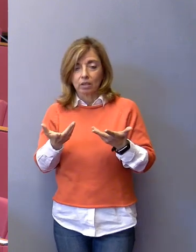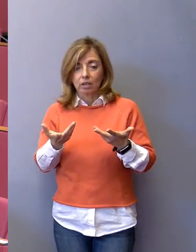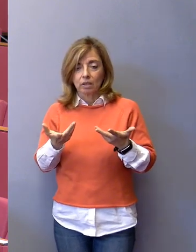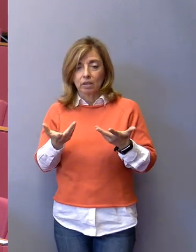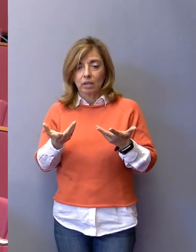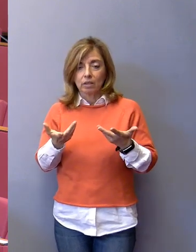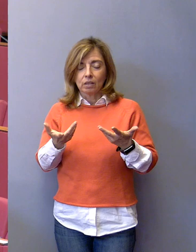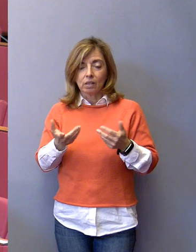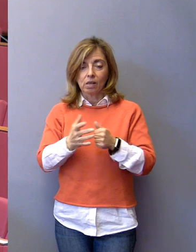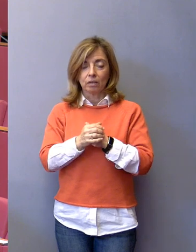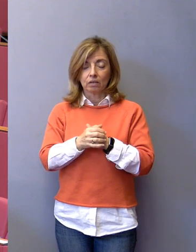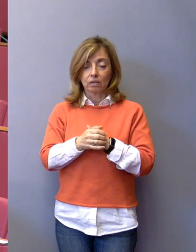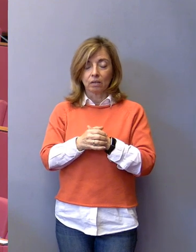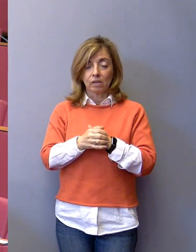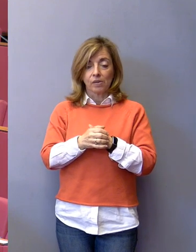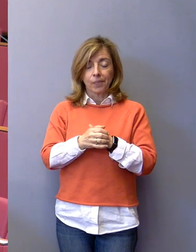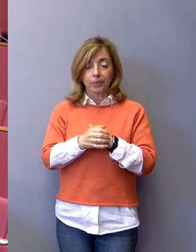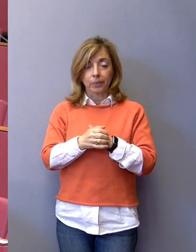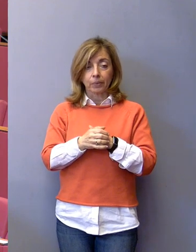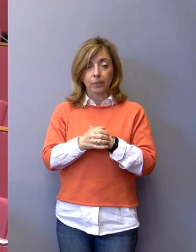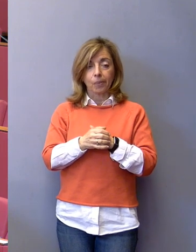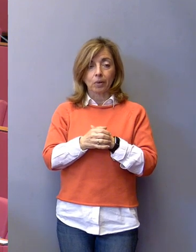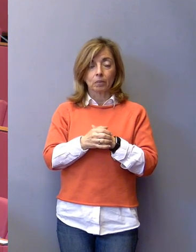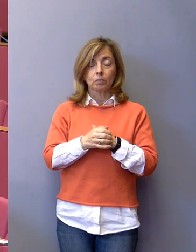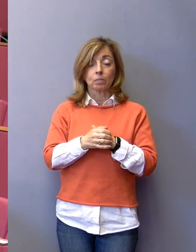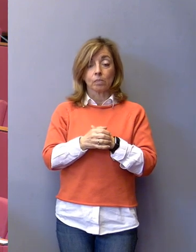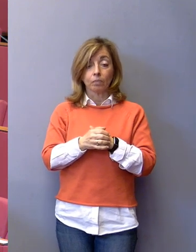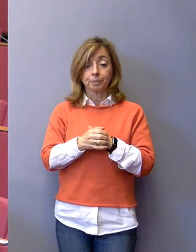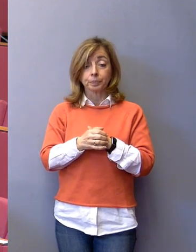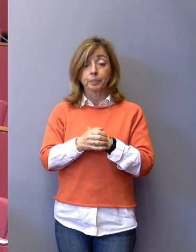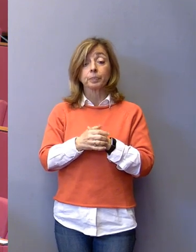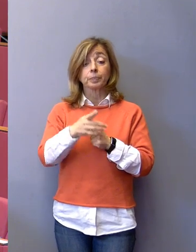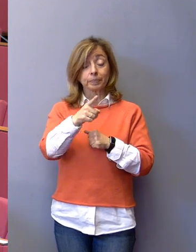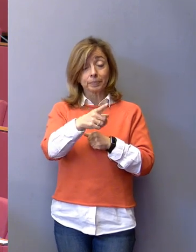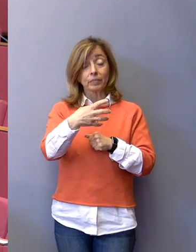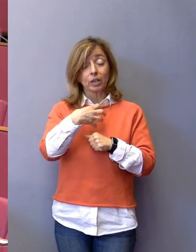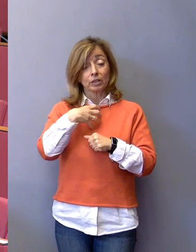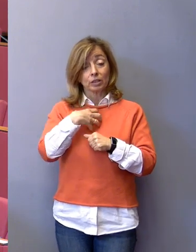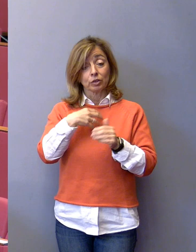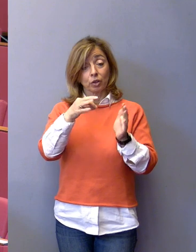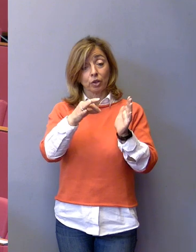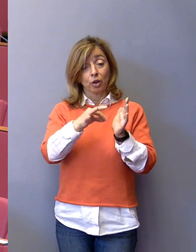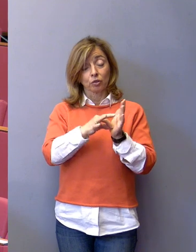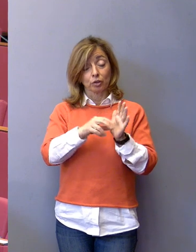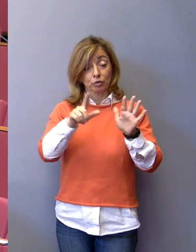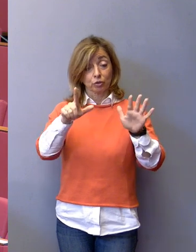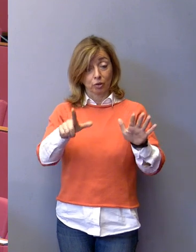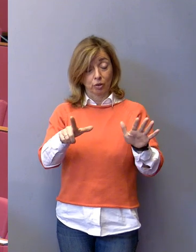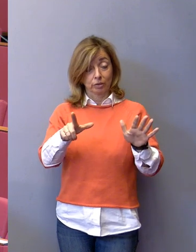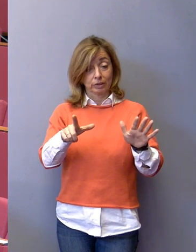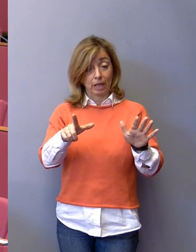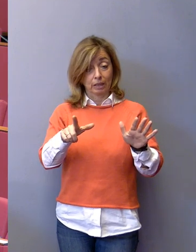io colgo la richiesta che ha fatto l'assessore sull'ordine del giorno 7 di